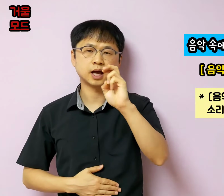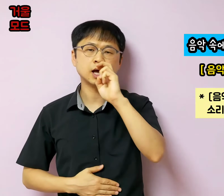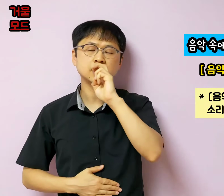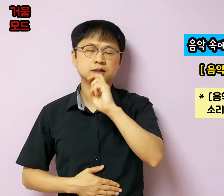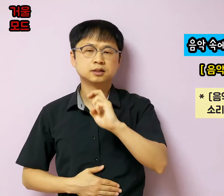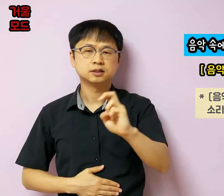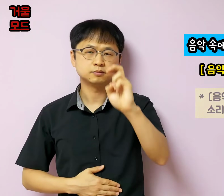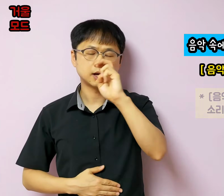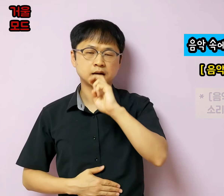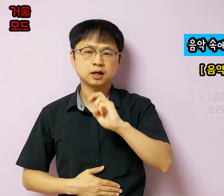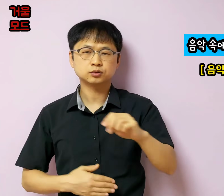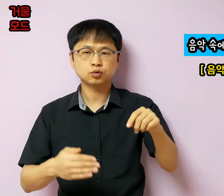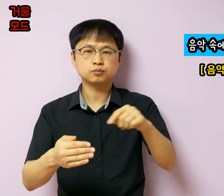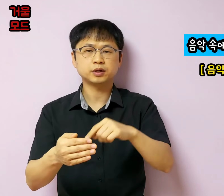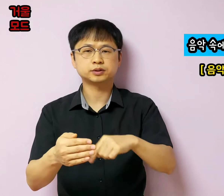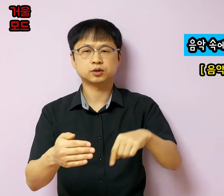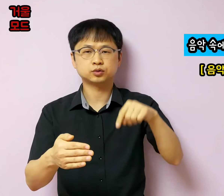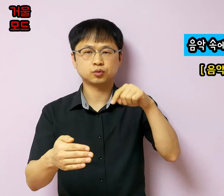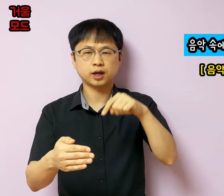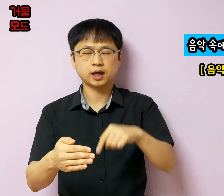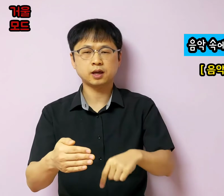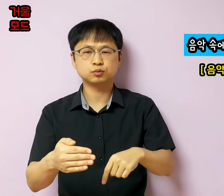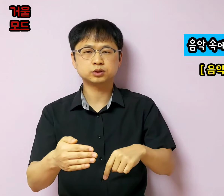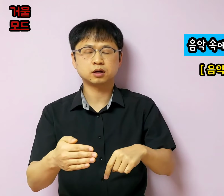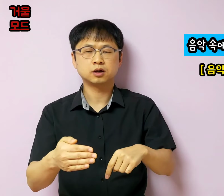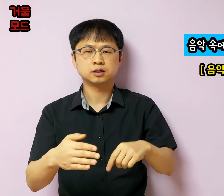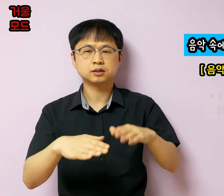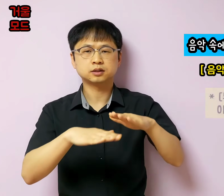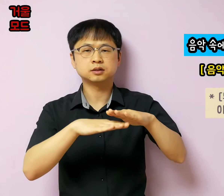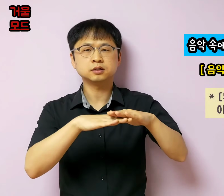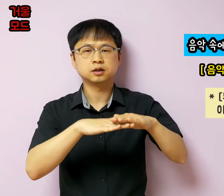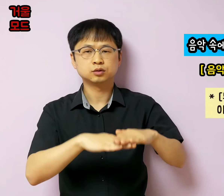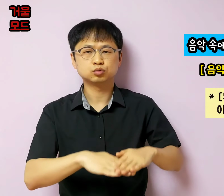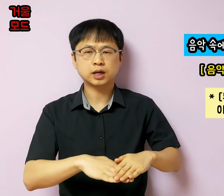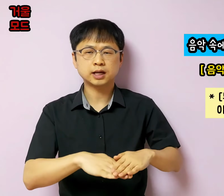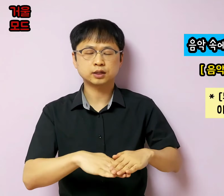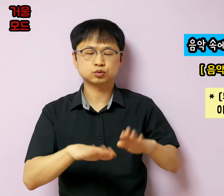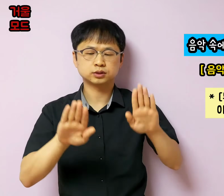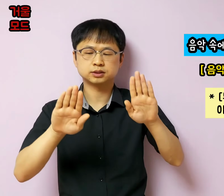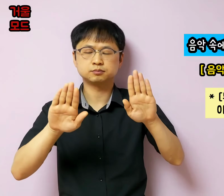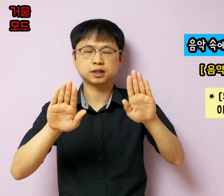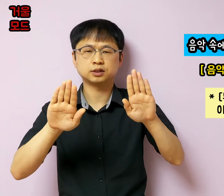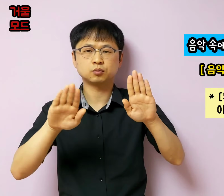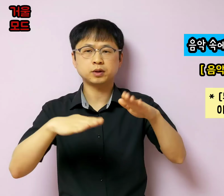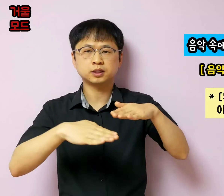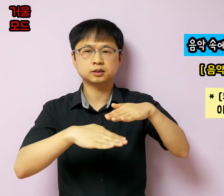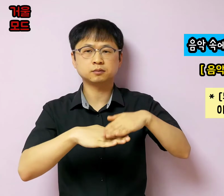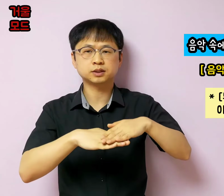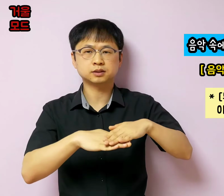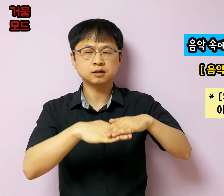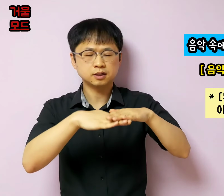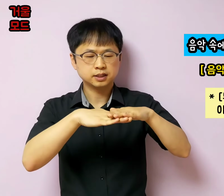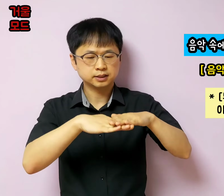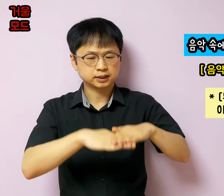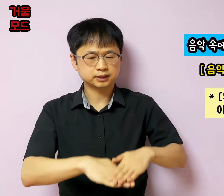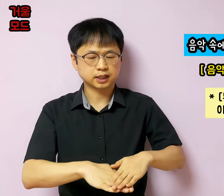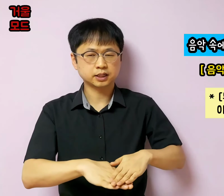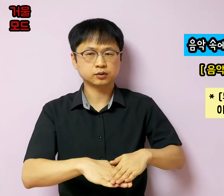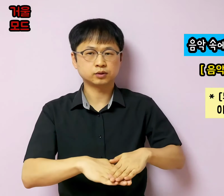됩니다. 음악, 속은 배웠죠. 속에 묻혀. 여기서는 두다라는 수어 썼습니다. 손바닥을 겹쳐서 살짝 아래로